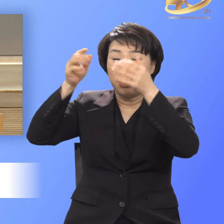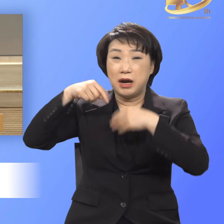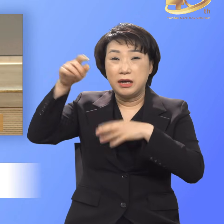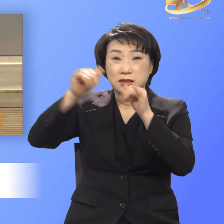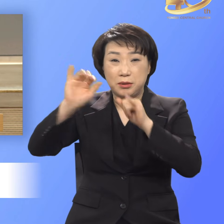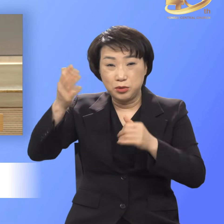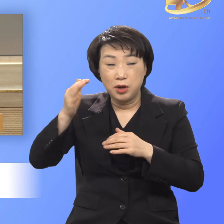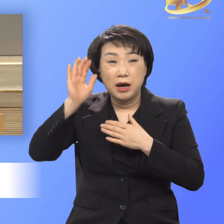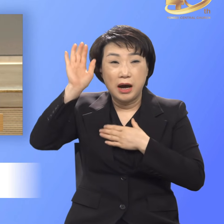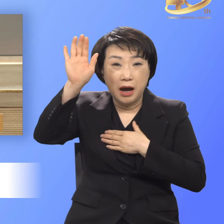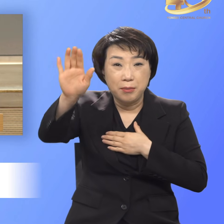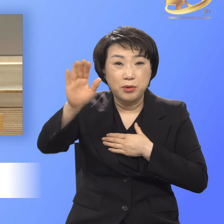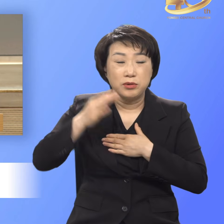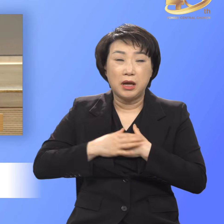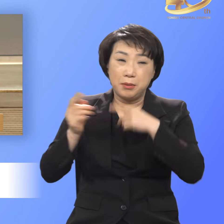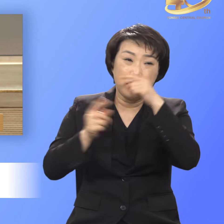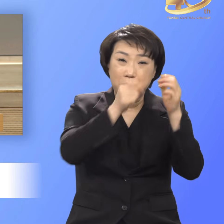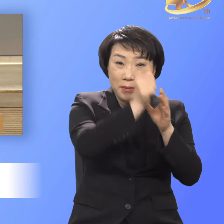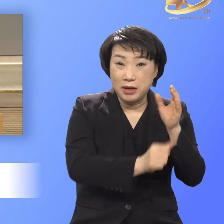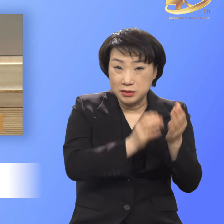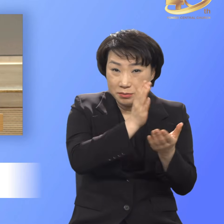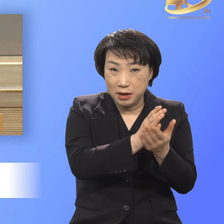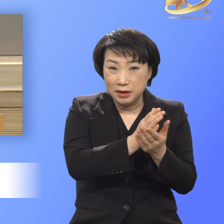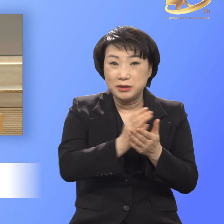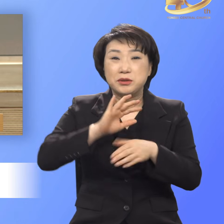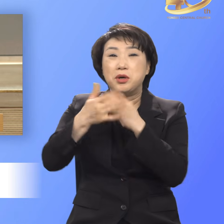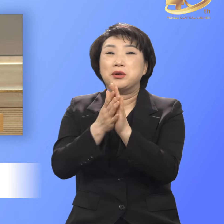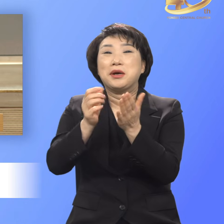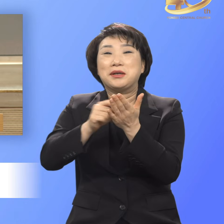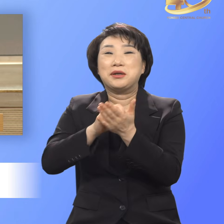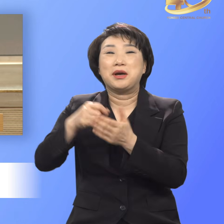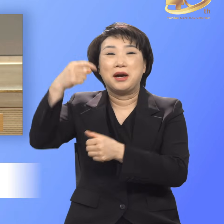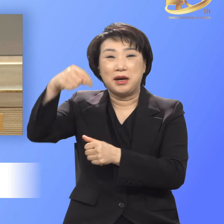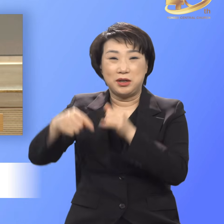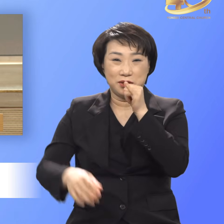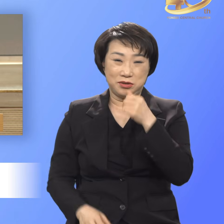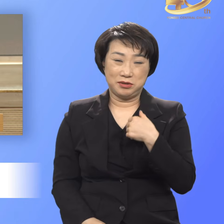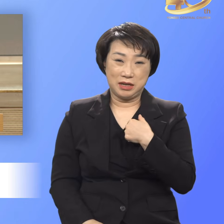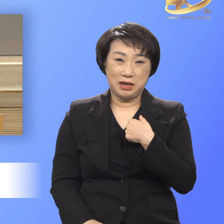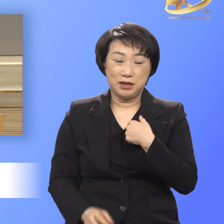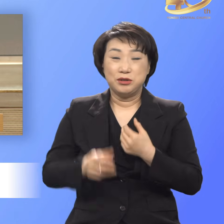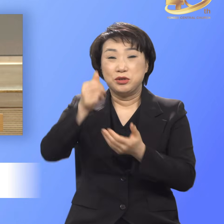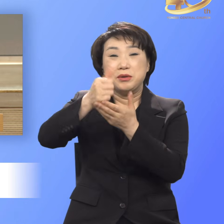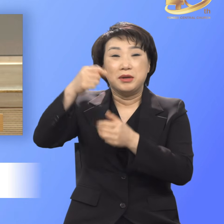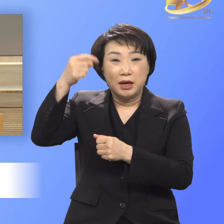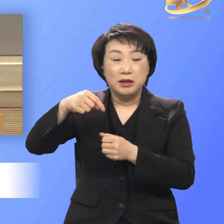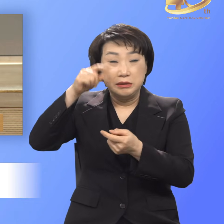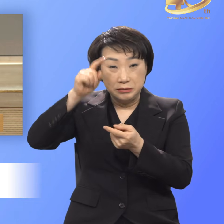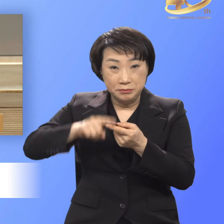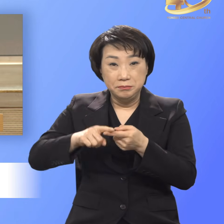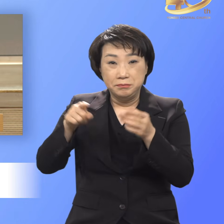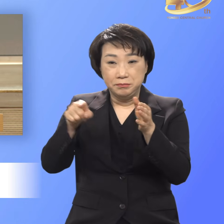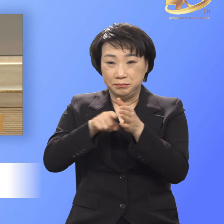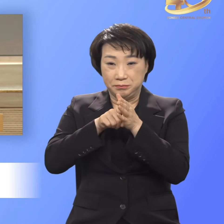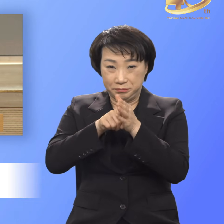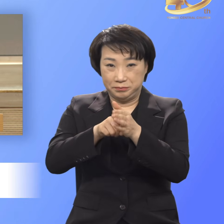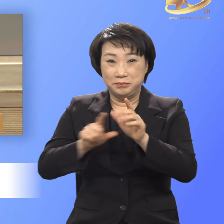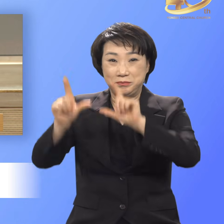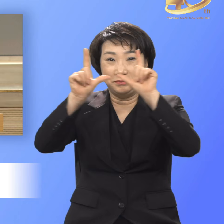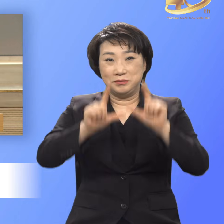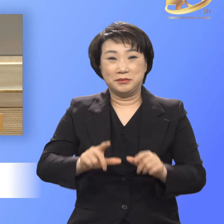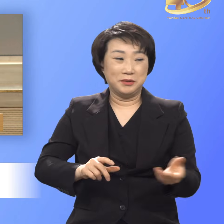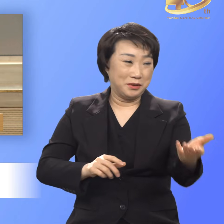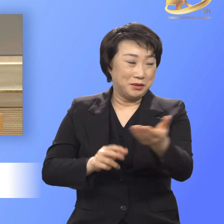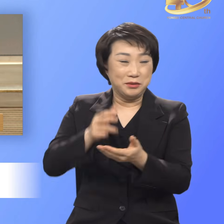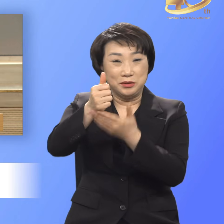앞으로 다시는 미혹당하지 말라고 성경에 일러줬다. 주님이 일러준 대로 믿고 살기를